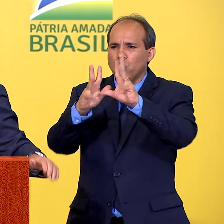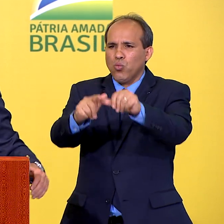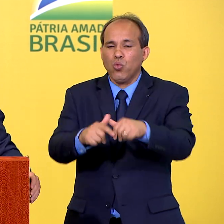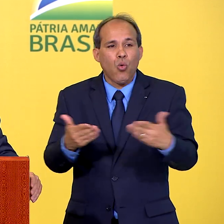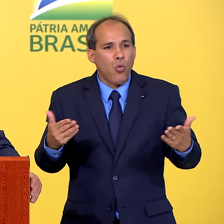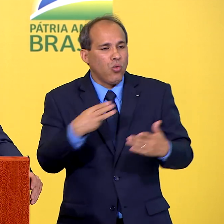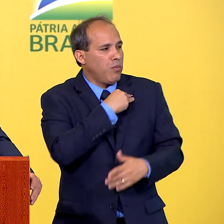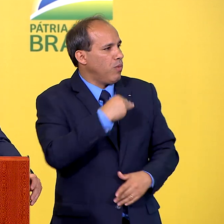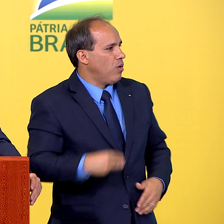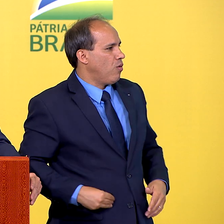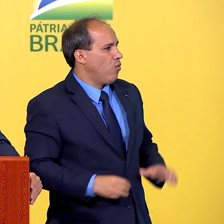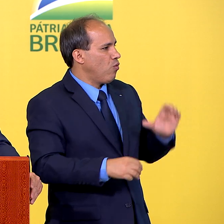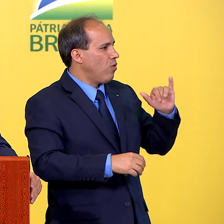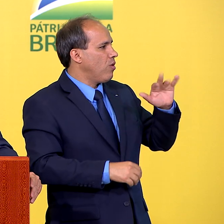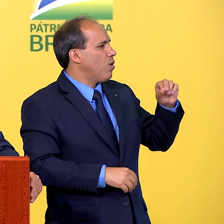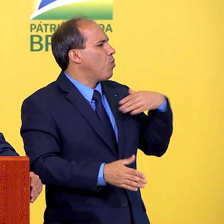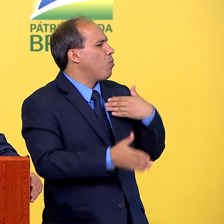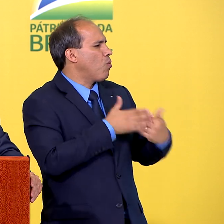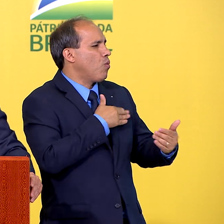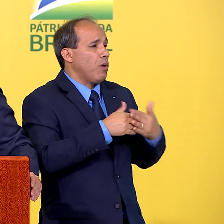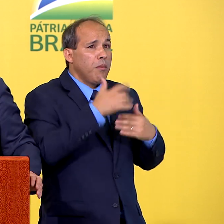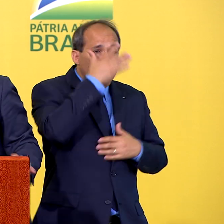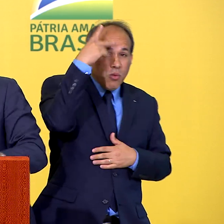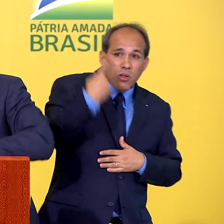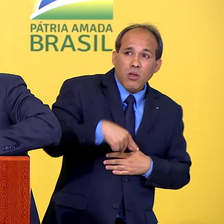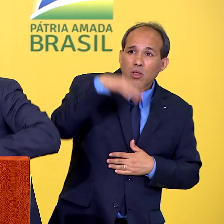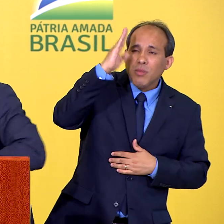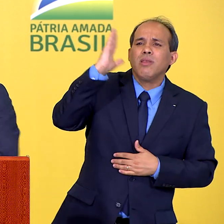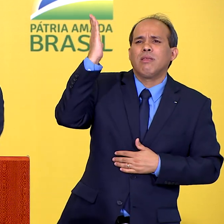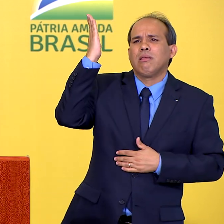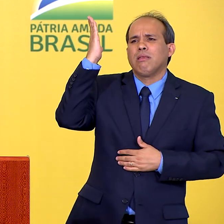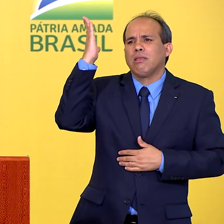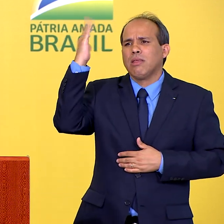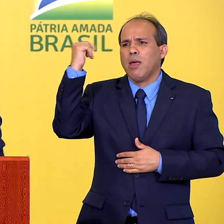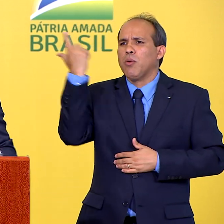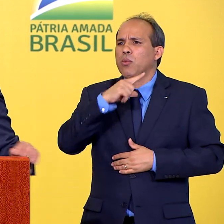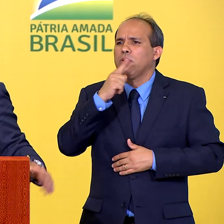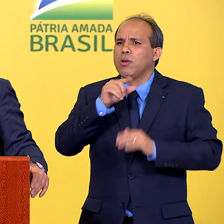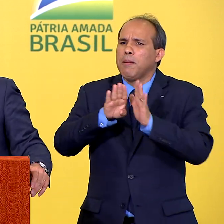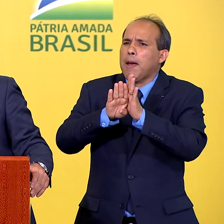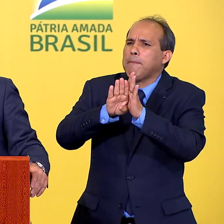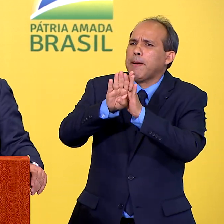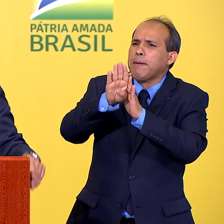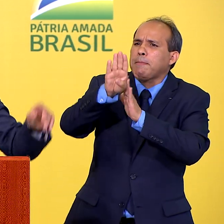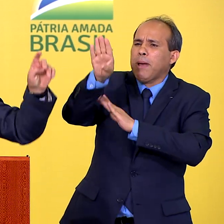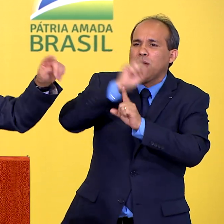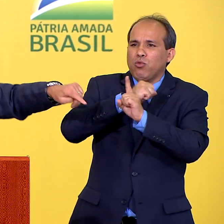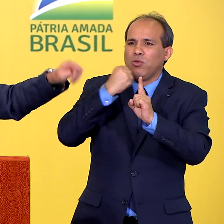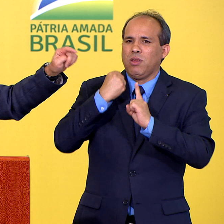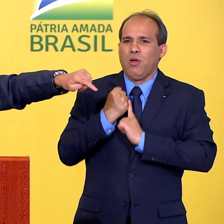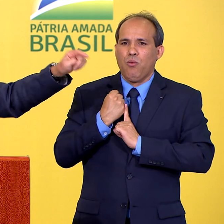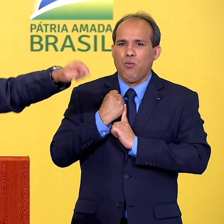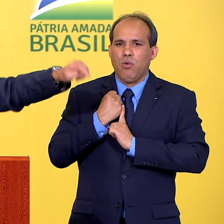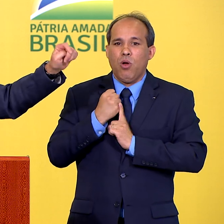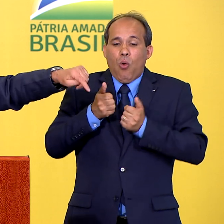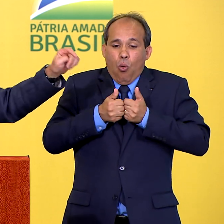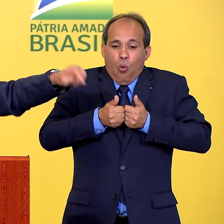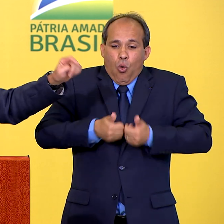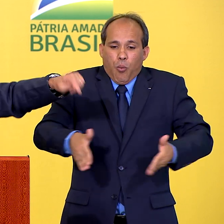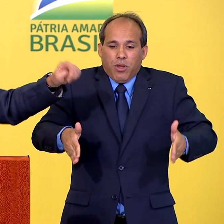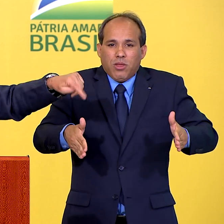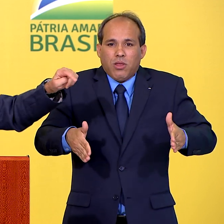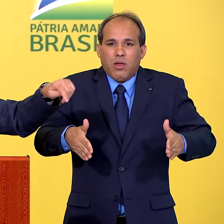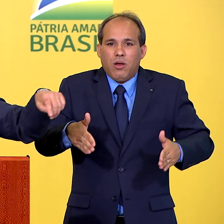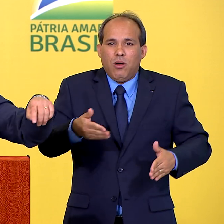Ciro, qualquer pessoa no Brasil sabe que nós temos rampa de ascensão social para começar no